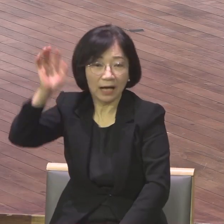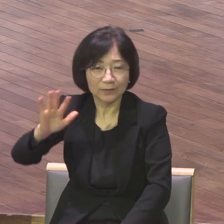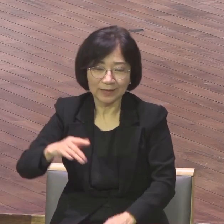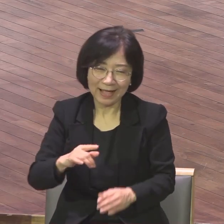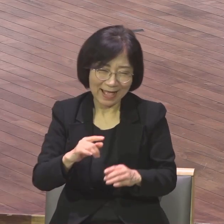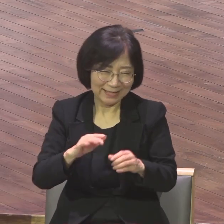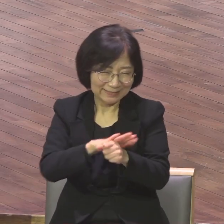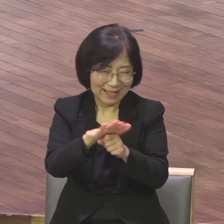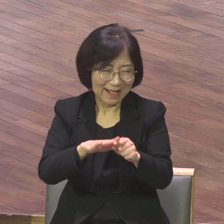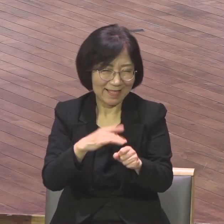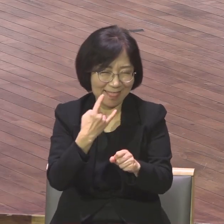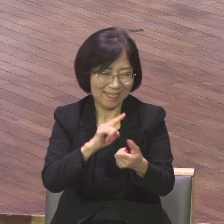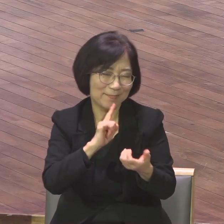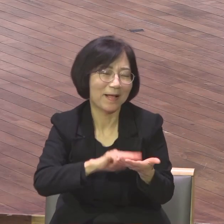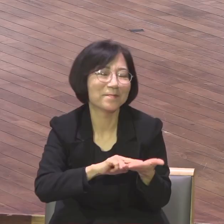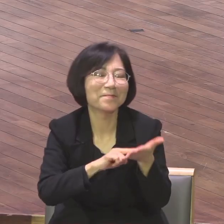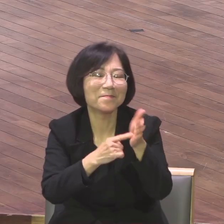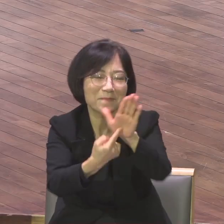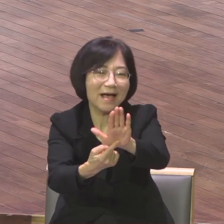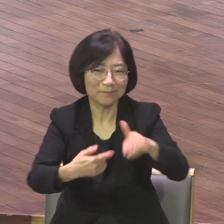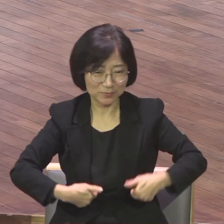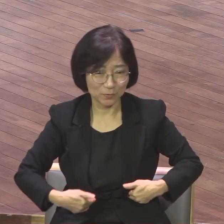제가 사실 이 부분에 무지 약했어요.